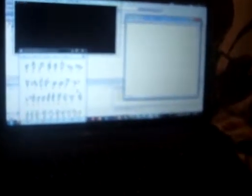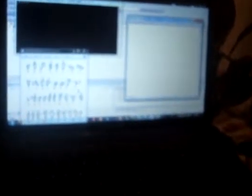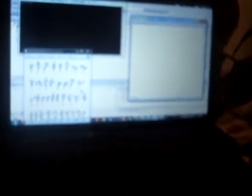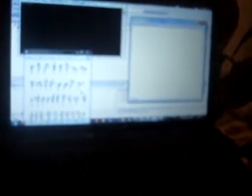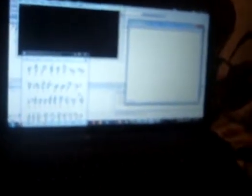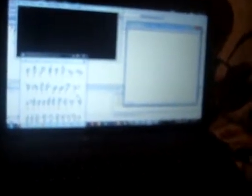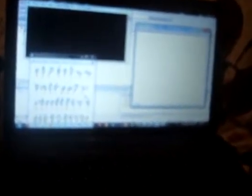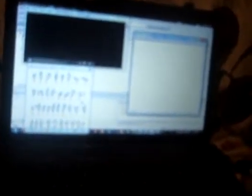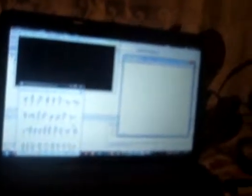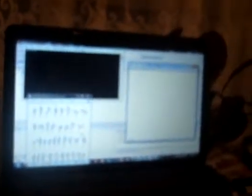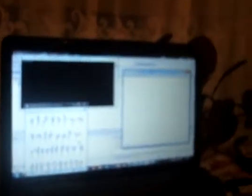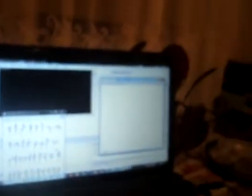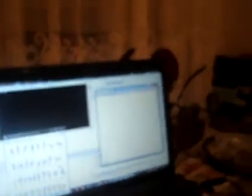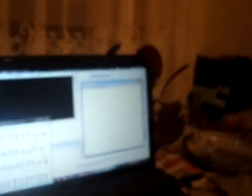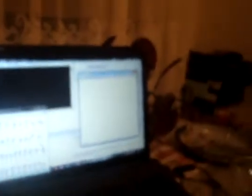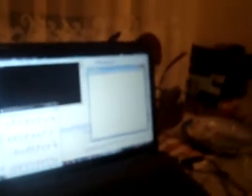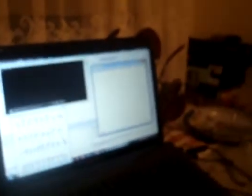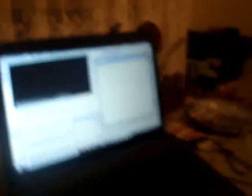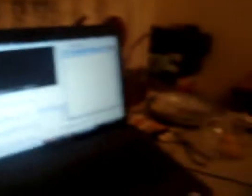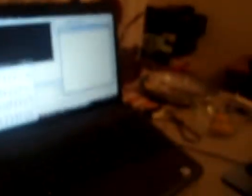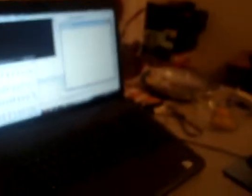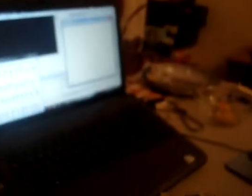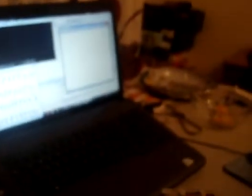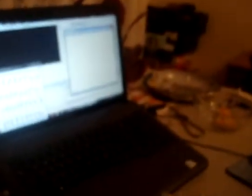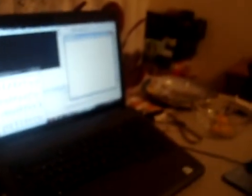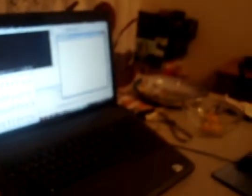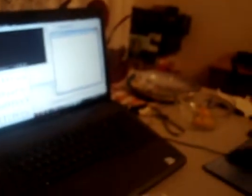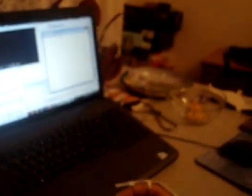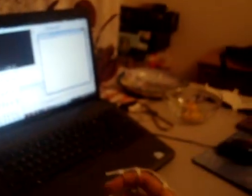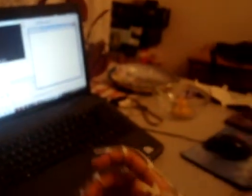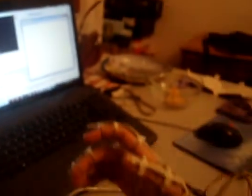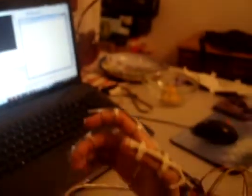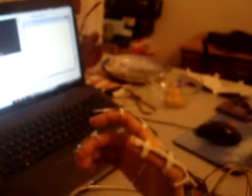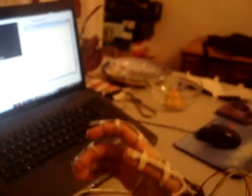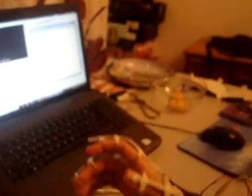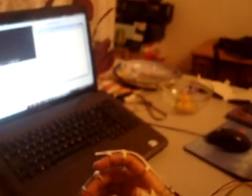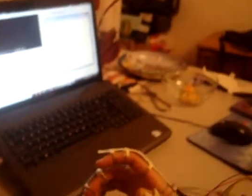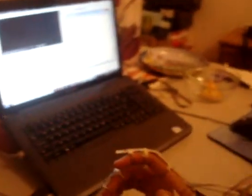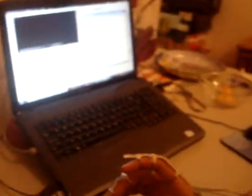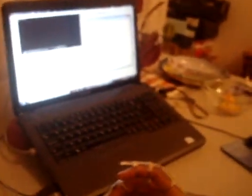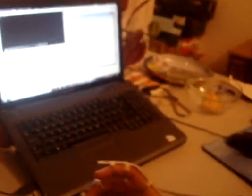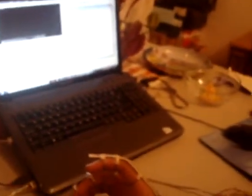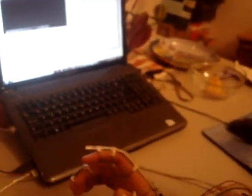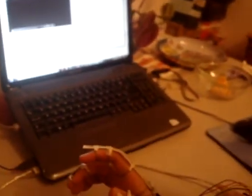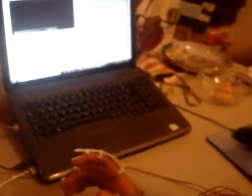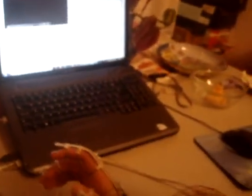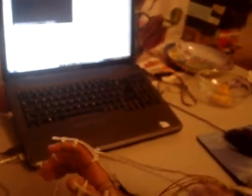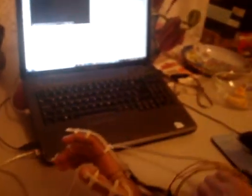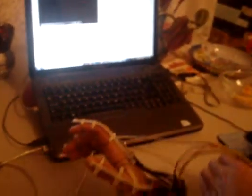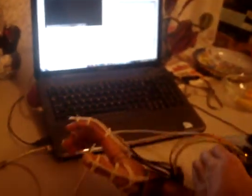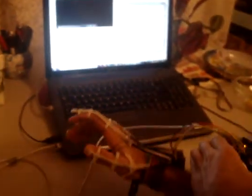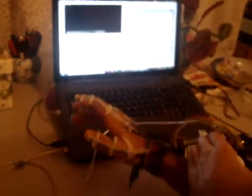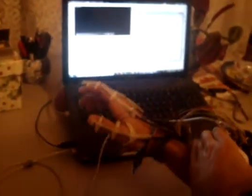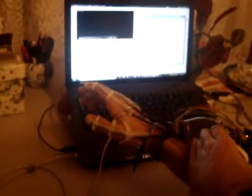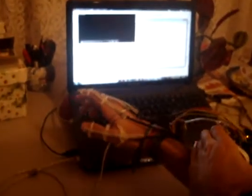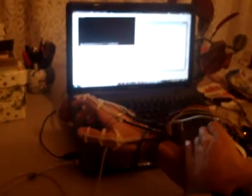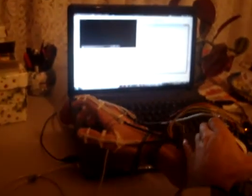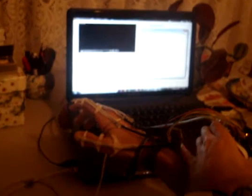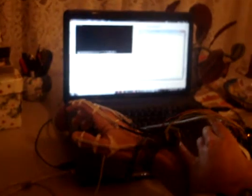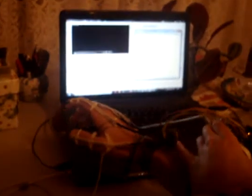aici. Da? Deci să se vadă și ecranul și... Nu mă simt de dicuna.